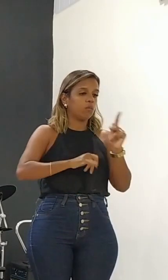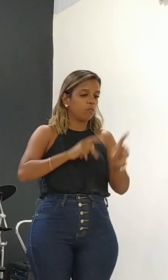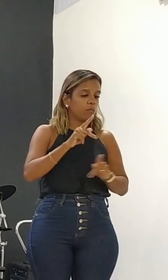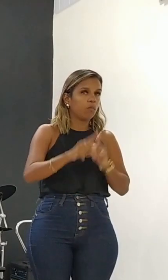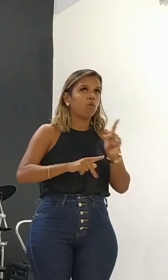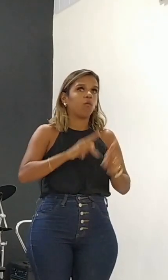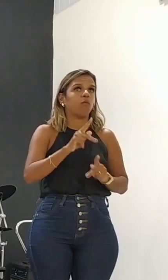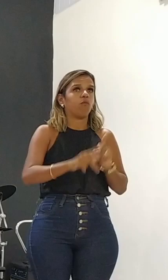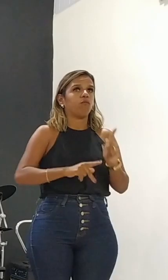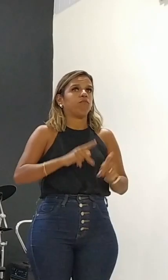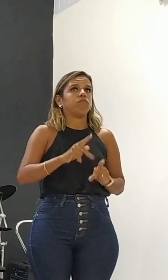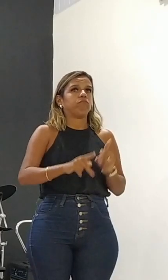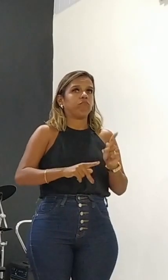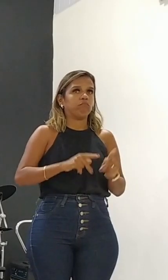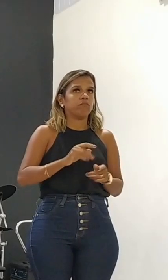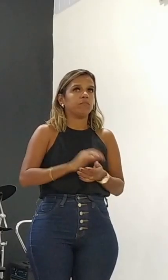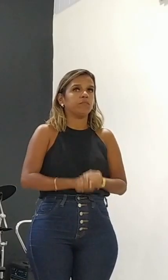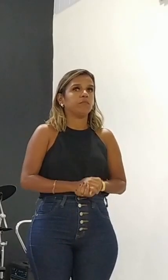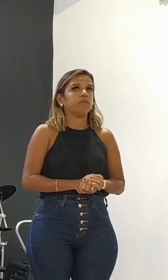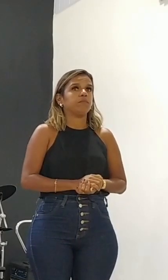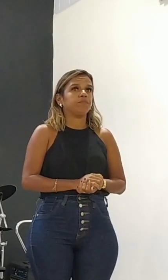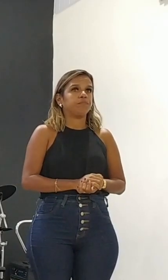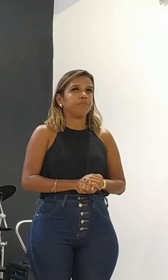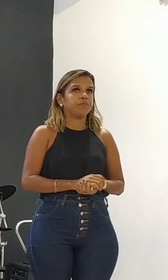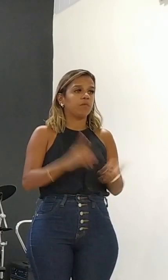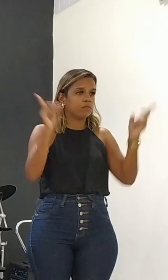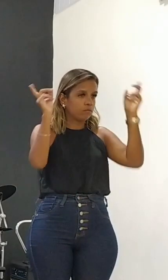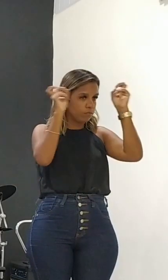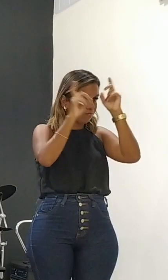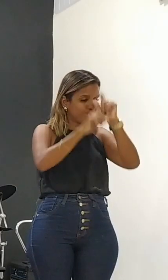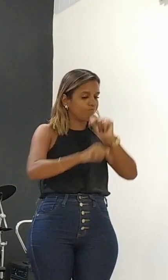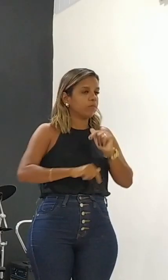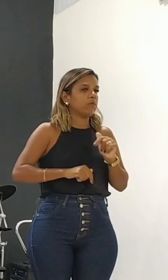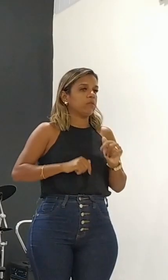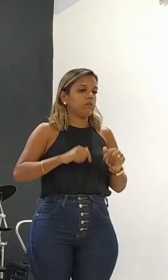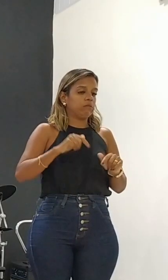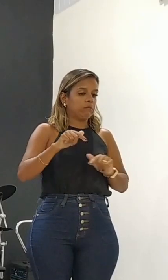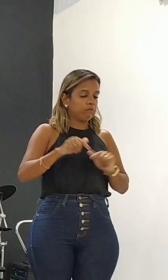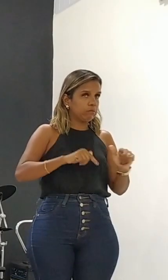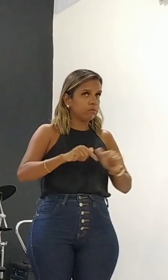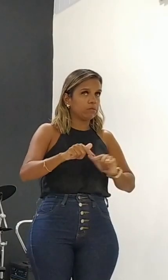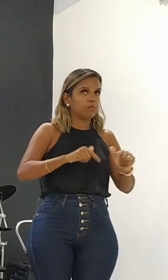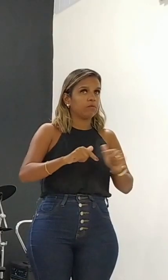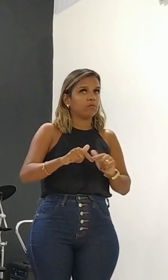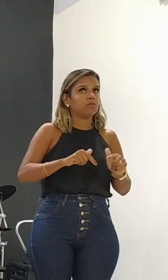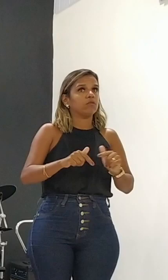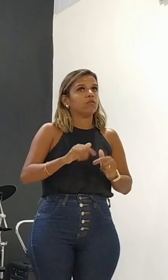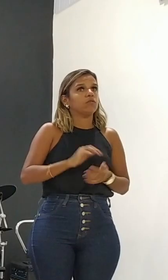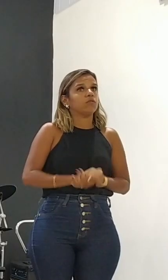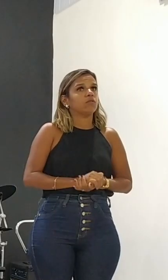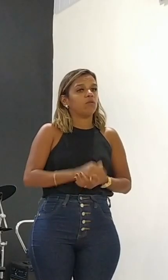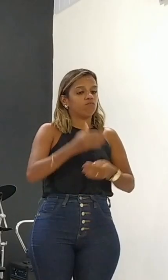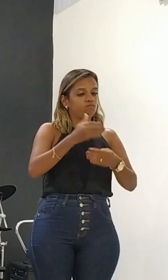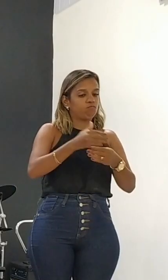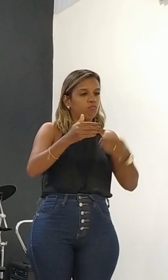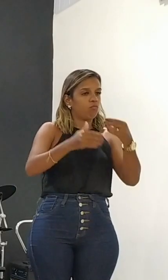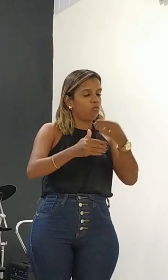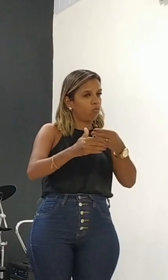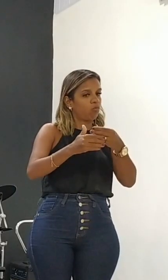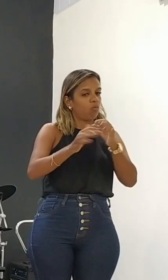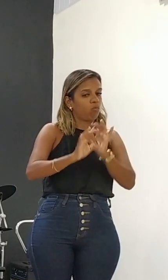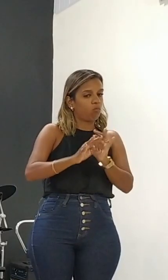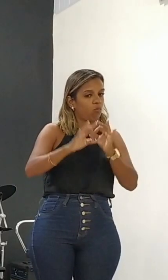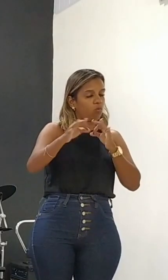e extensa essa obra, e nós estamos apartados do muro, longe uns dos